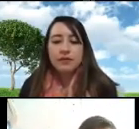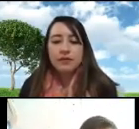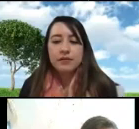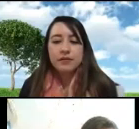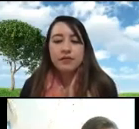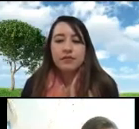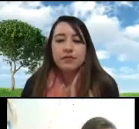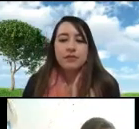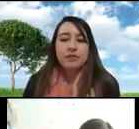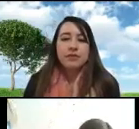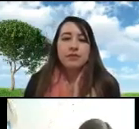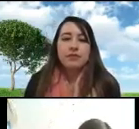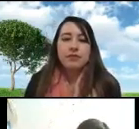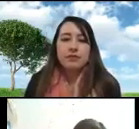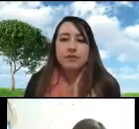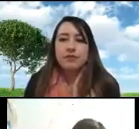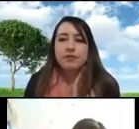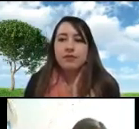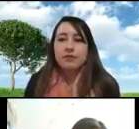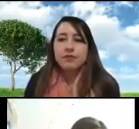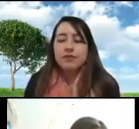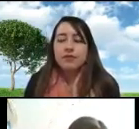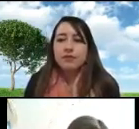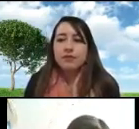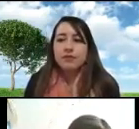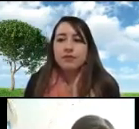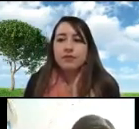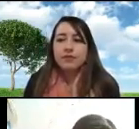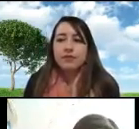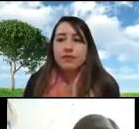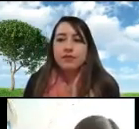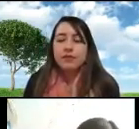teniendo correctas. Muy bien. Vamos con la siguiente pregunta.